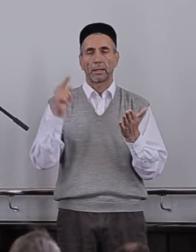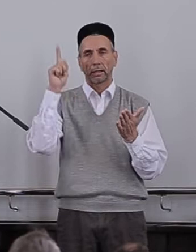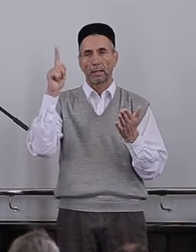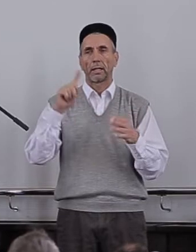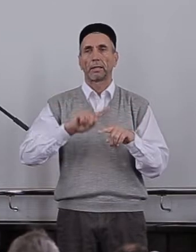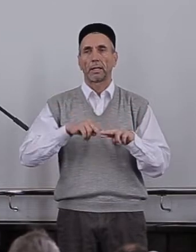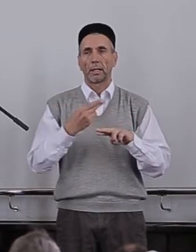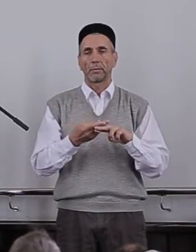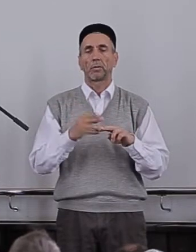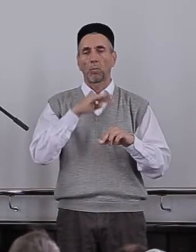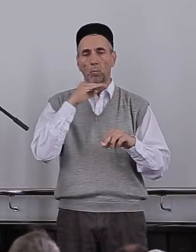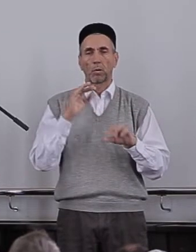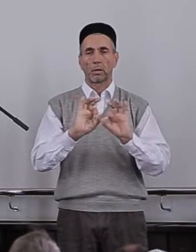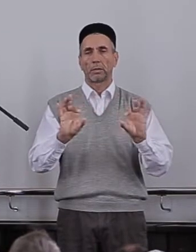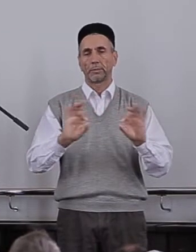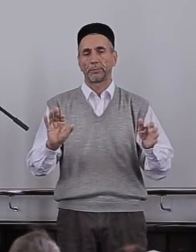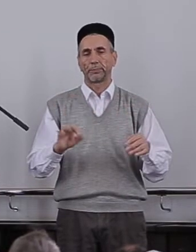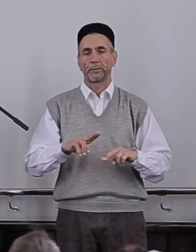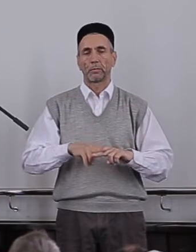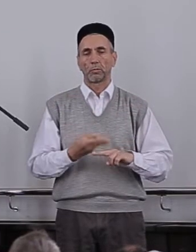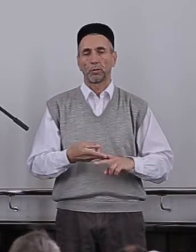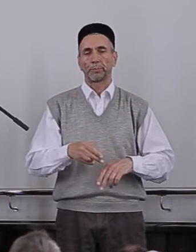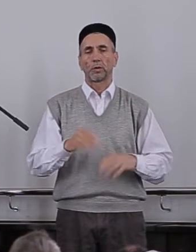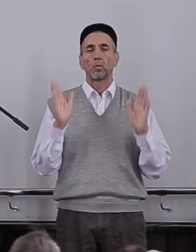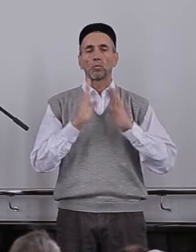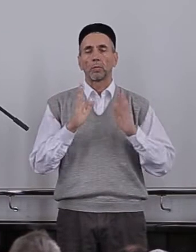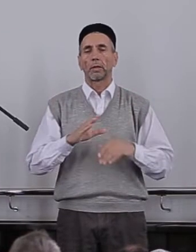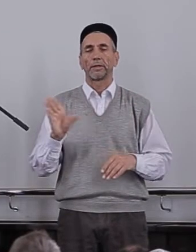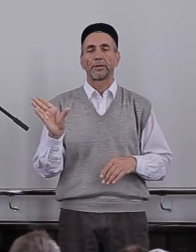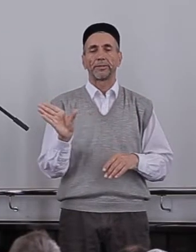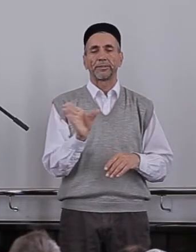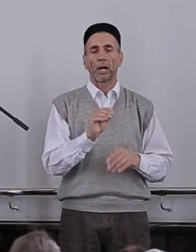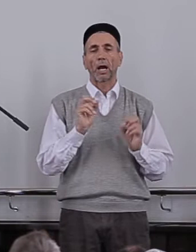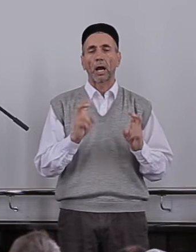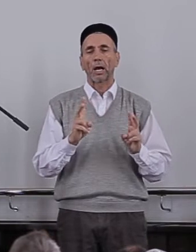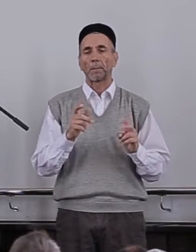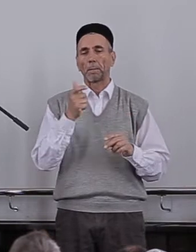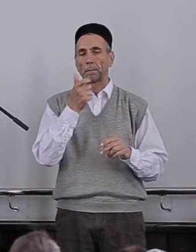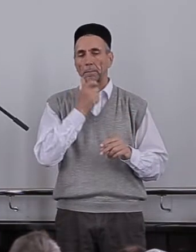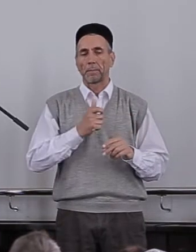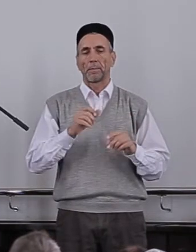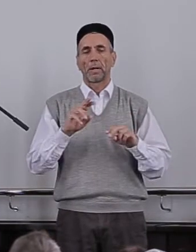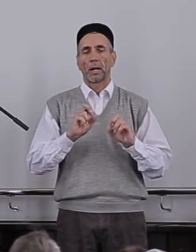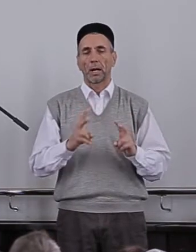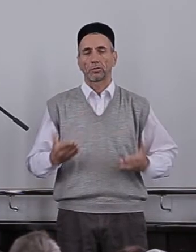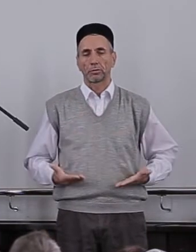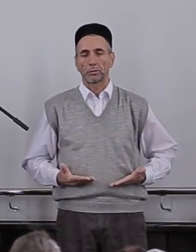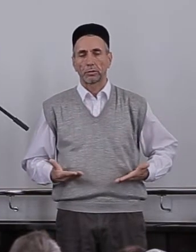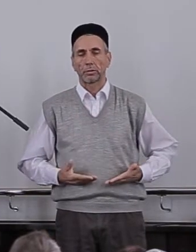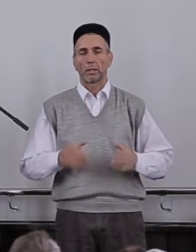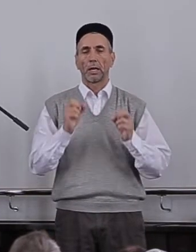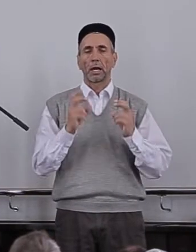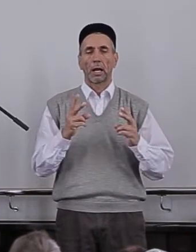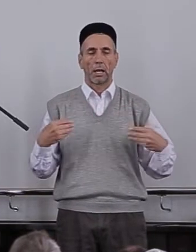hem hadis-i şerifleri de küp getirilen. Yani Müslümanların tutuşu, Müslümanların yaşayışı,